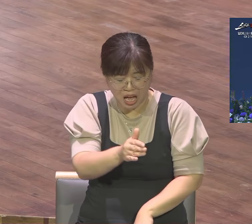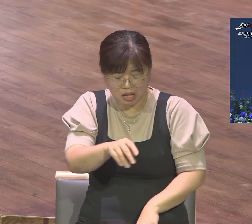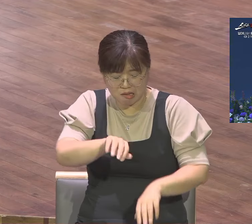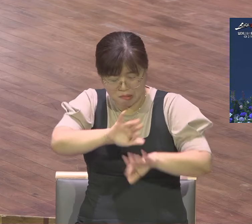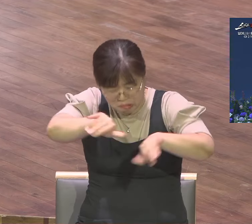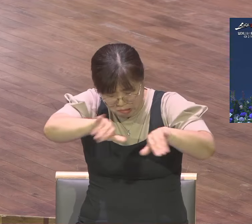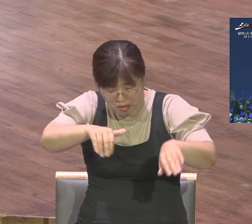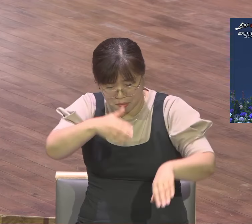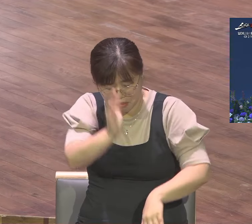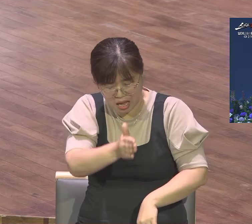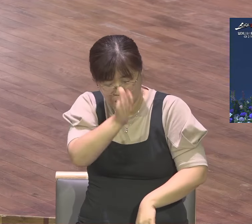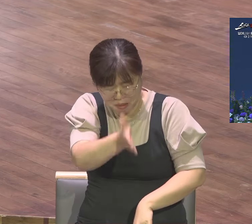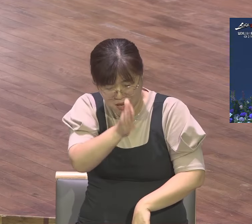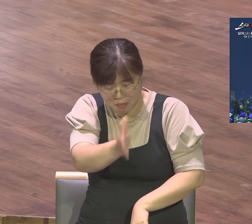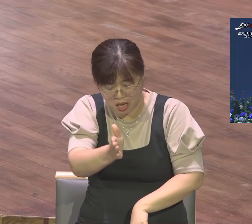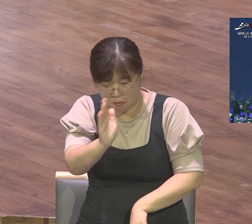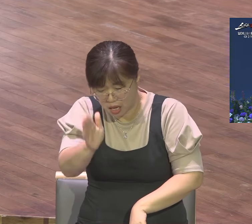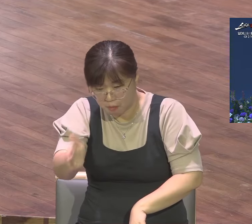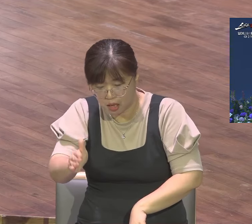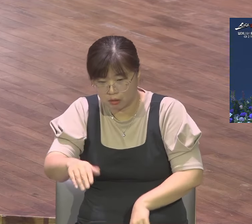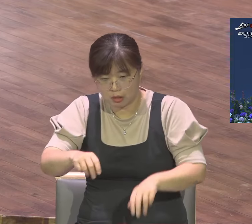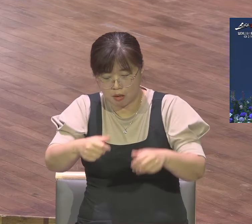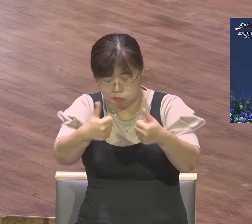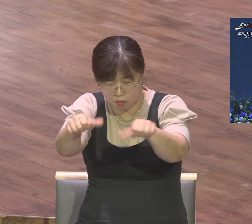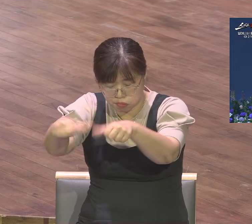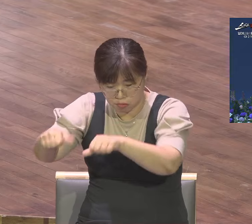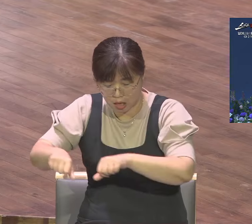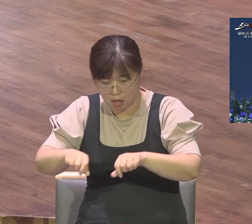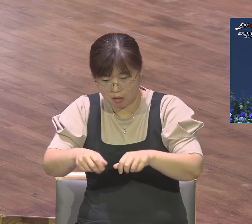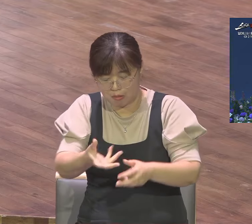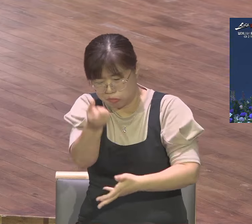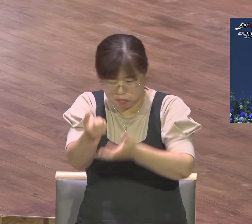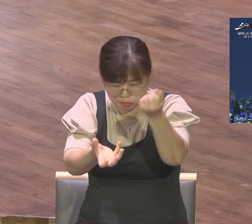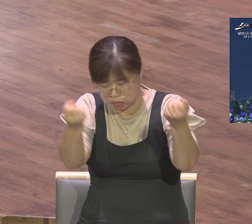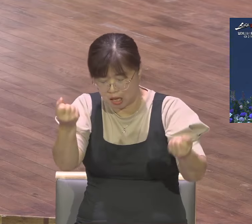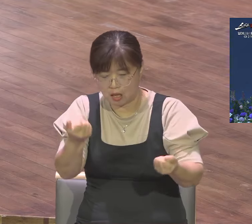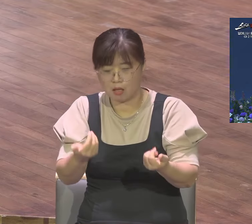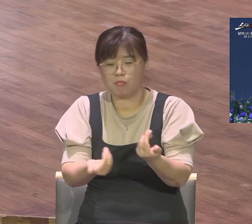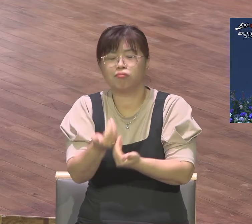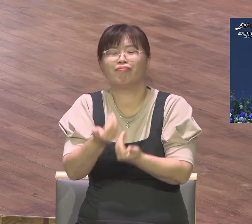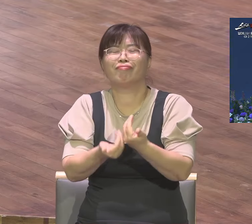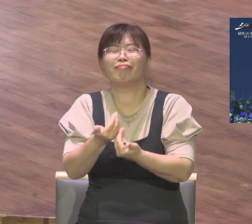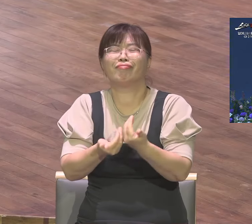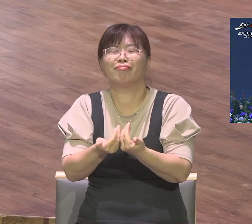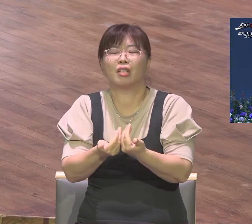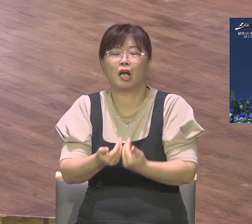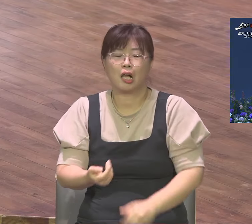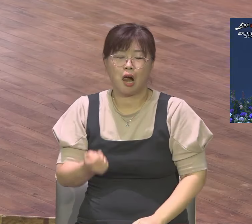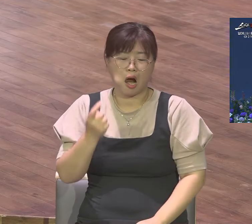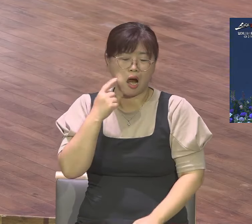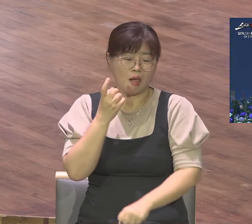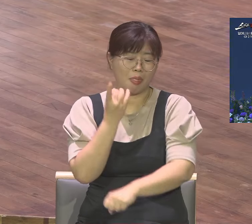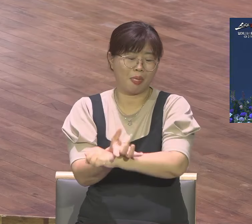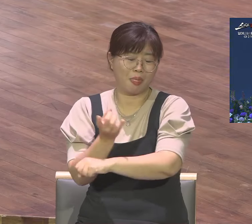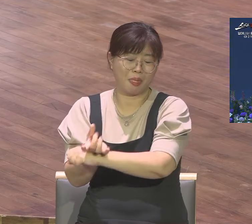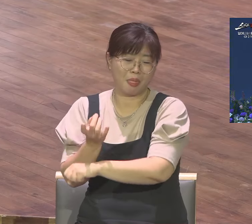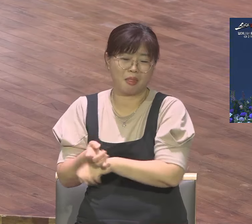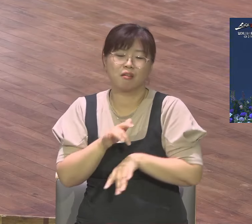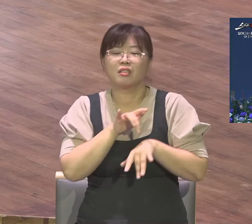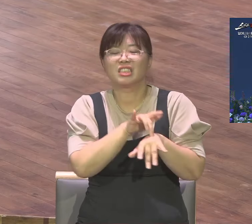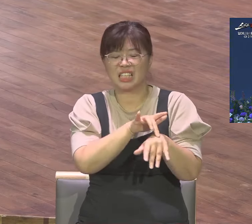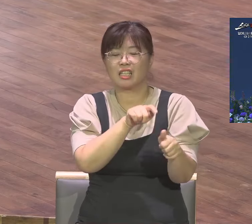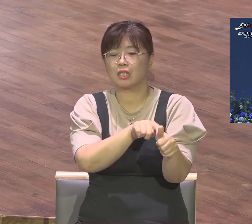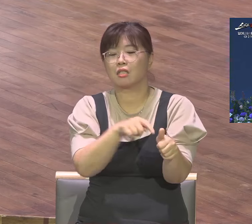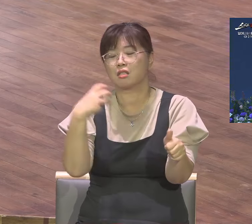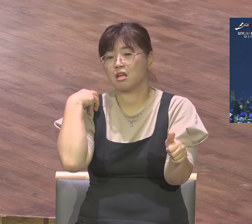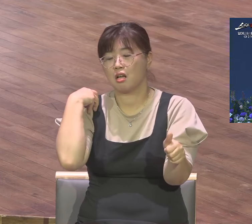교회만 그래. 교회만 해방을 해가지고 하나 되지 못하도록, 찢어지고 갈라지도록, 은혜 받지 못하도록, 부흥되지